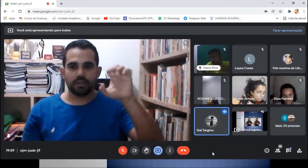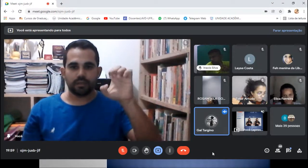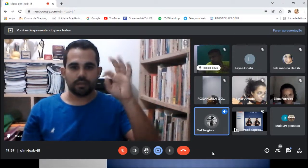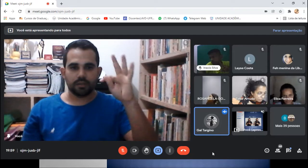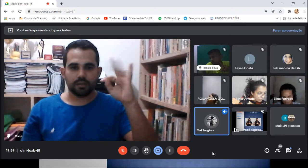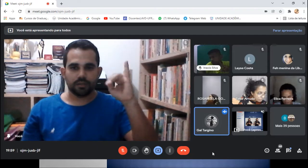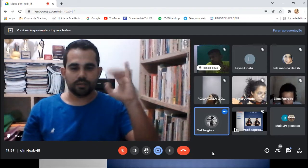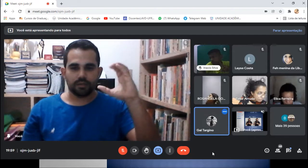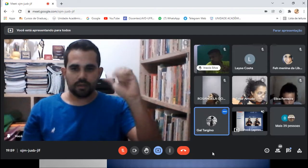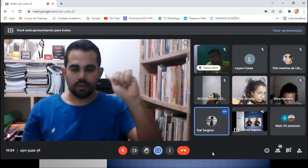Signética.